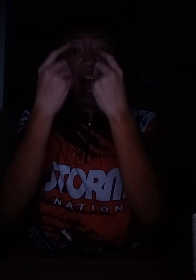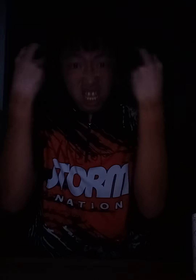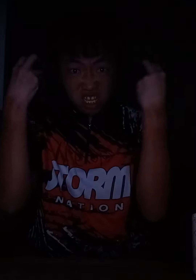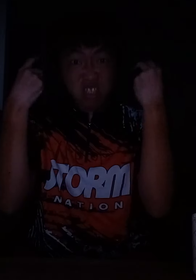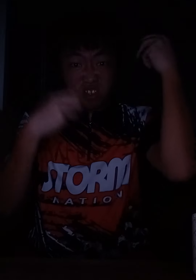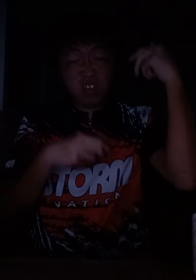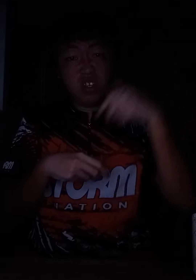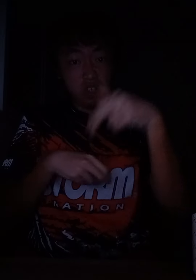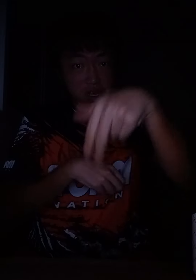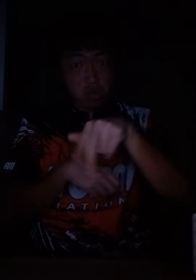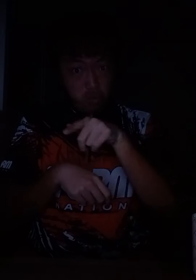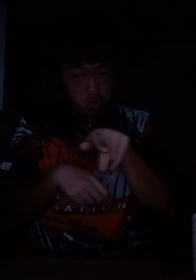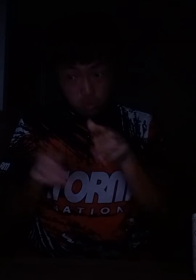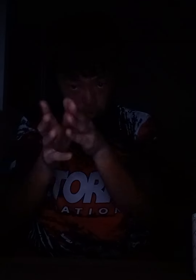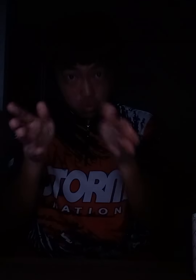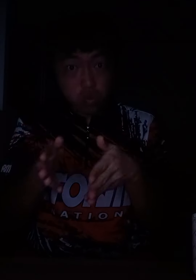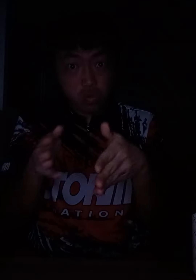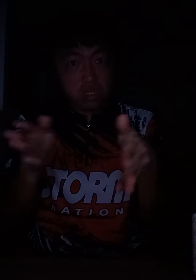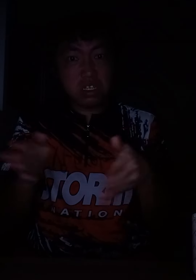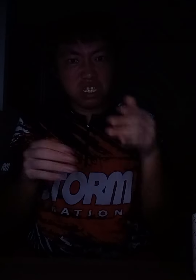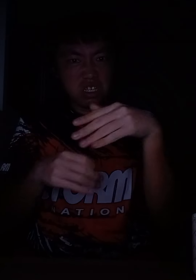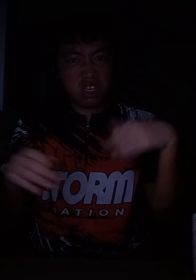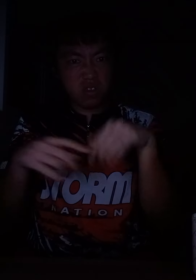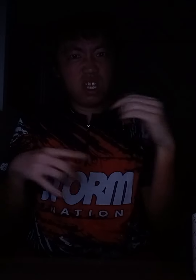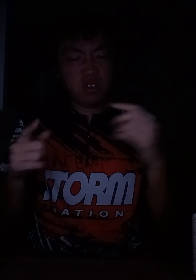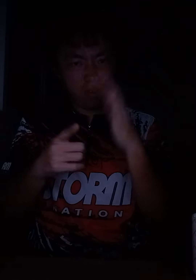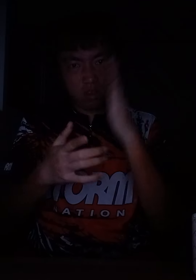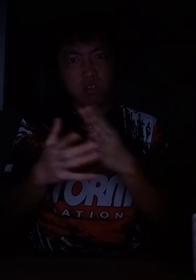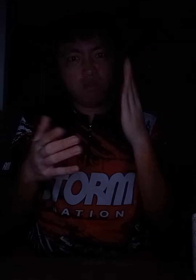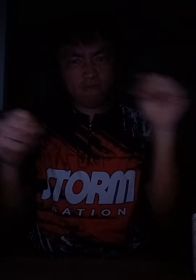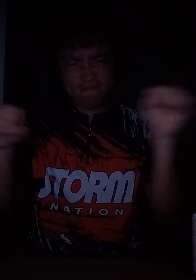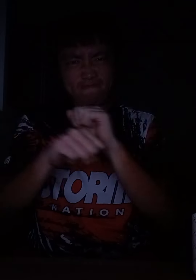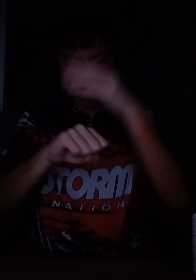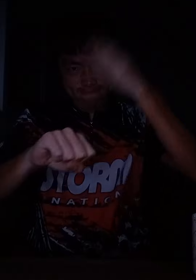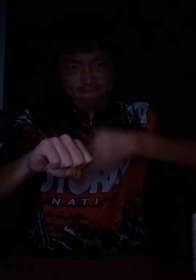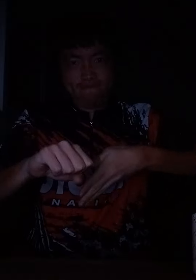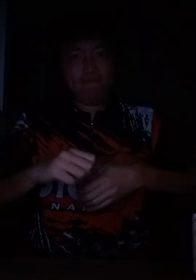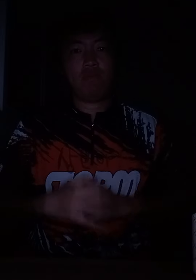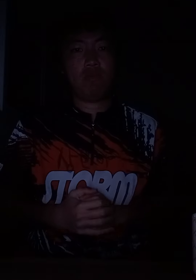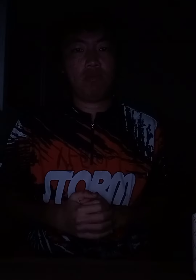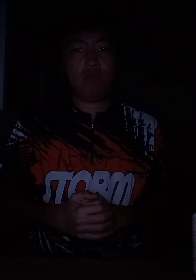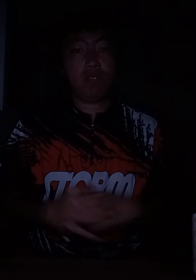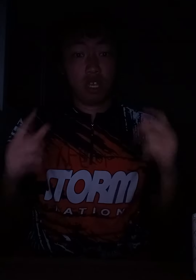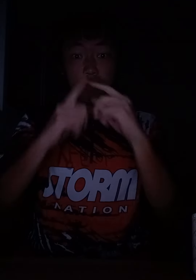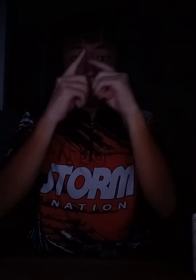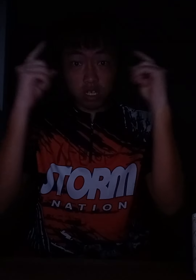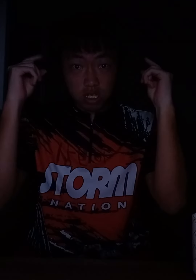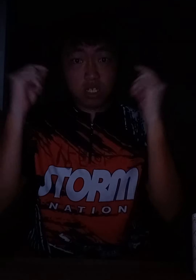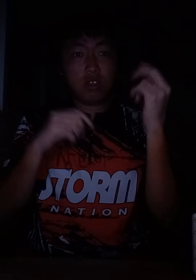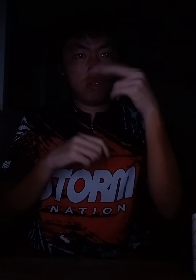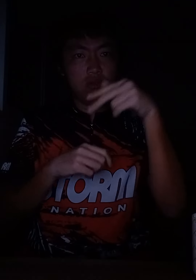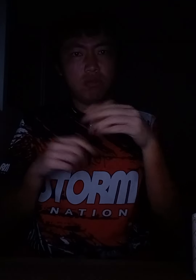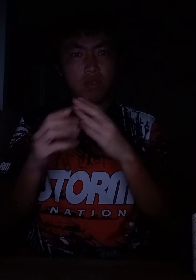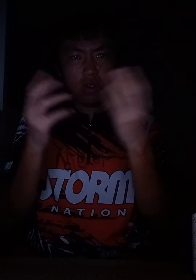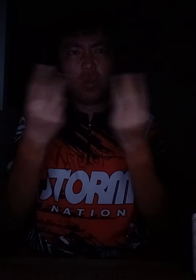않고 개찰구를 통과하려는 A씨를 사회복무요원이 막아선 겁니다. 마스크를 안 쓰셨길래 고객님 마스크 써주셔야 된다